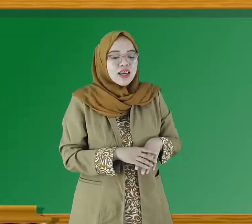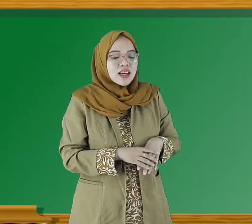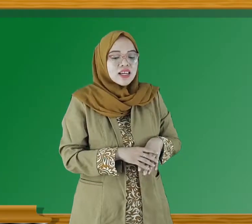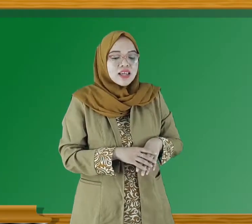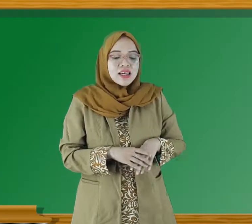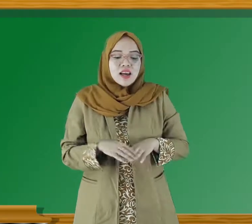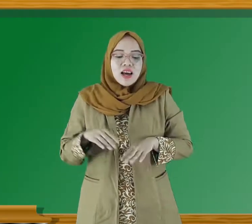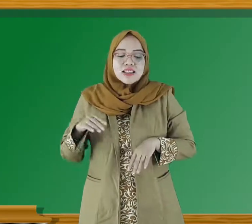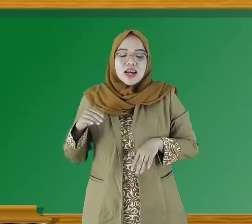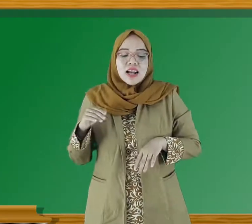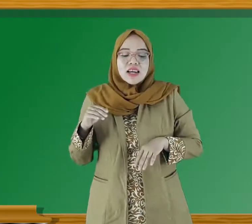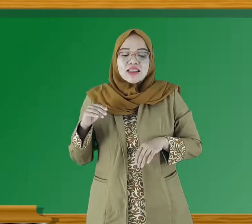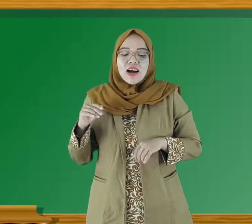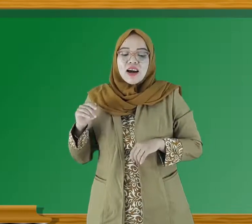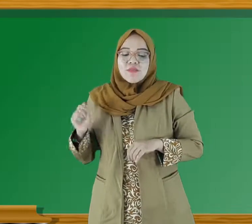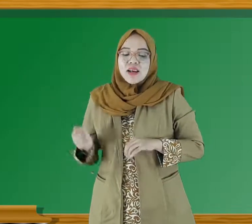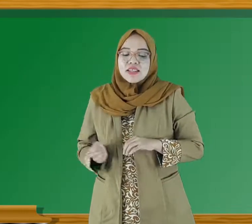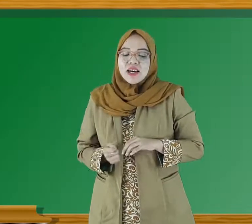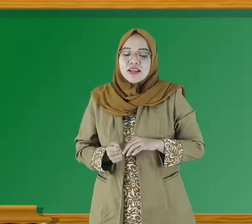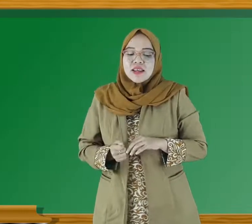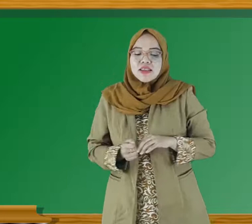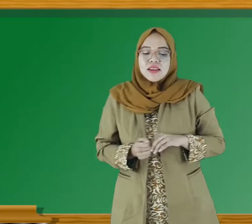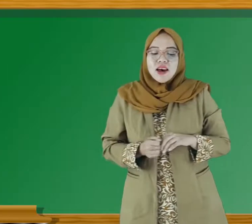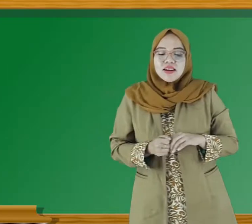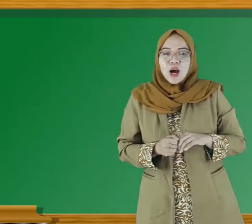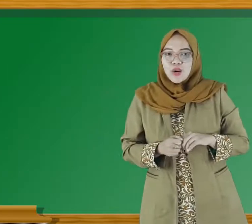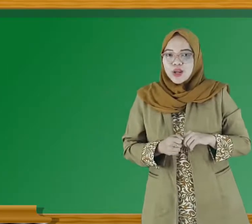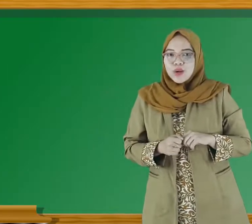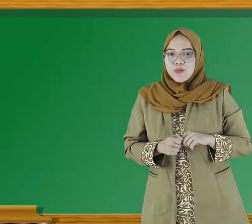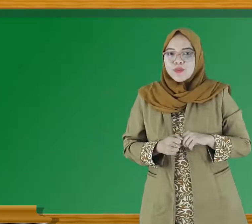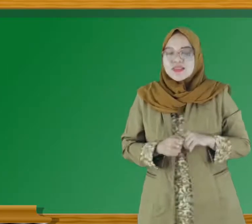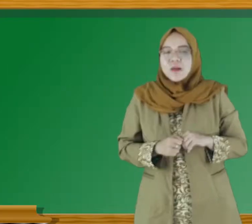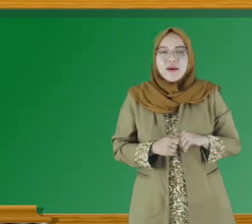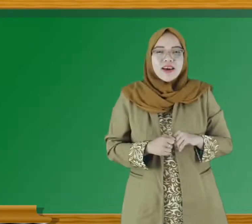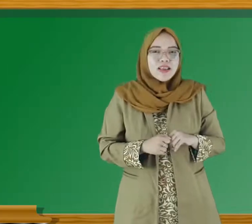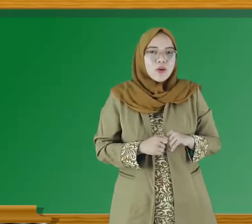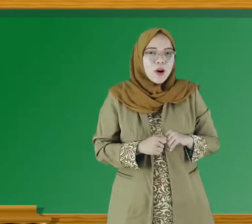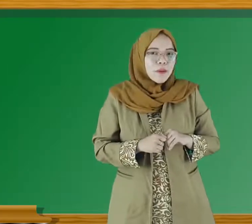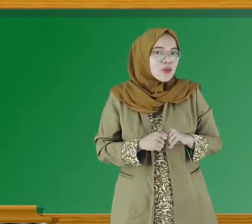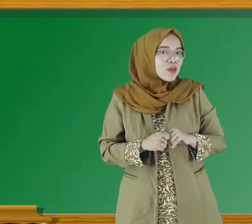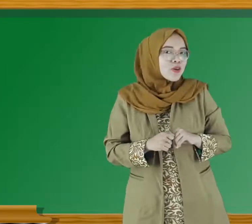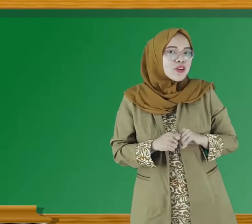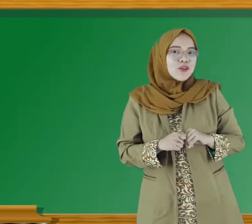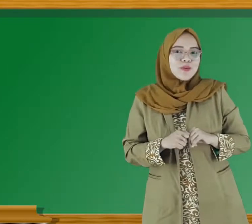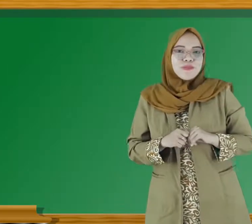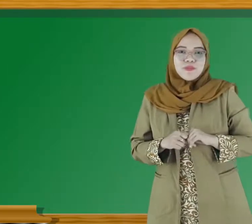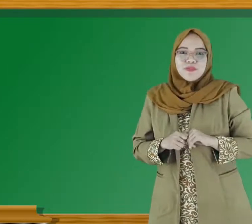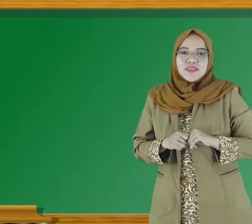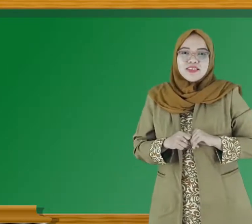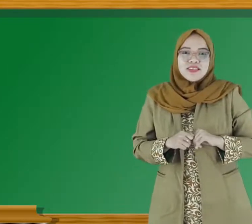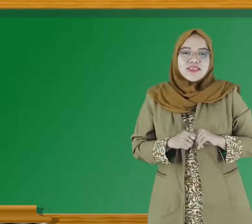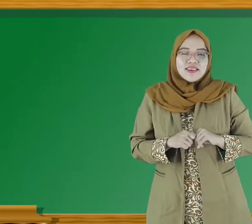sayangi, sekarang kita akan belajar tentang daur hidup. Siapa yang tahu apa itu daur hidup?